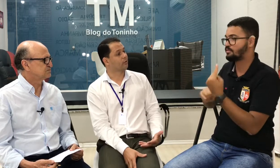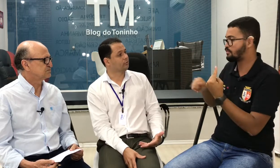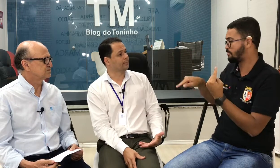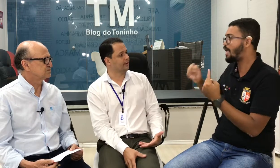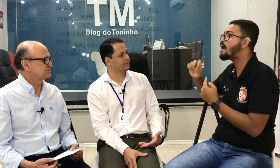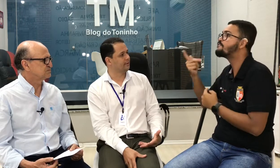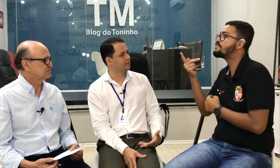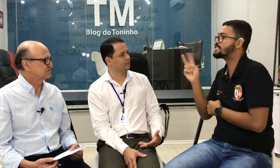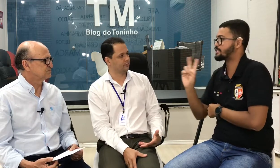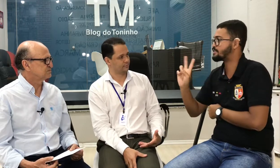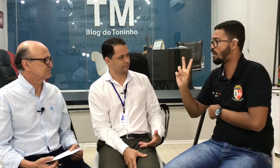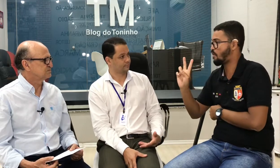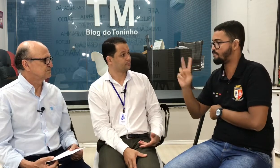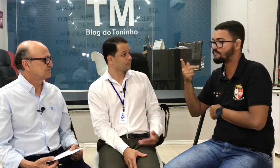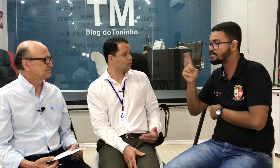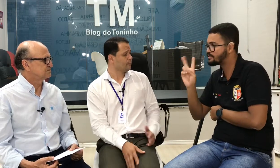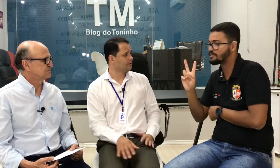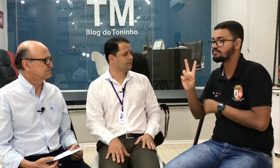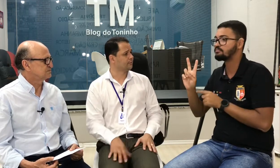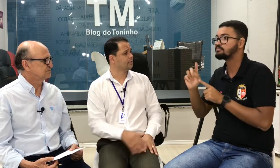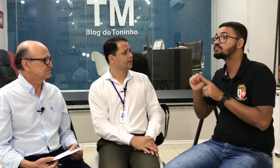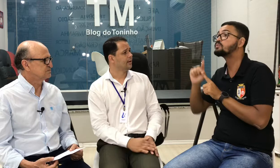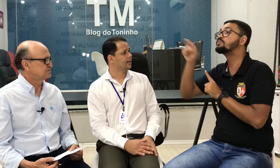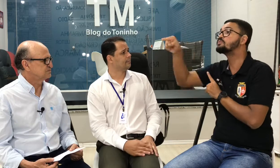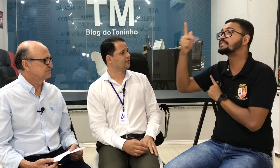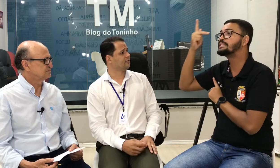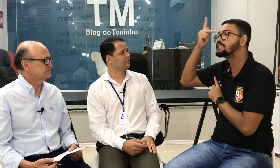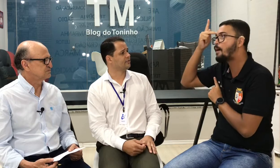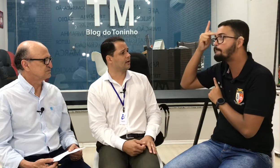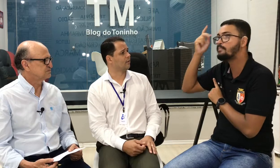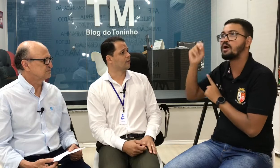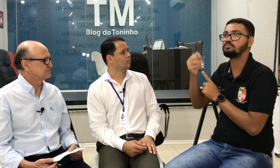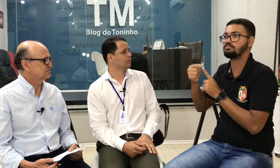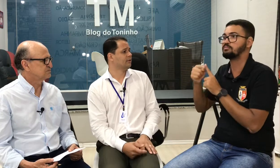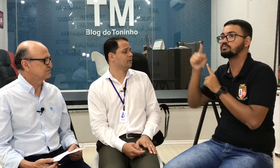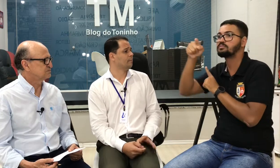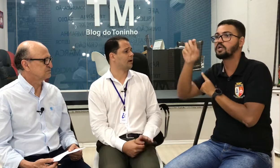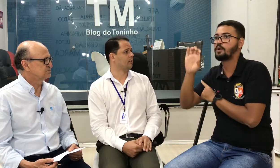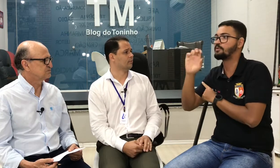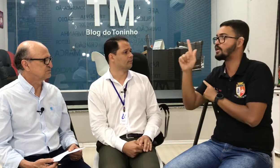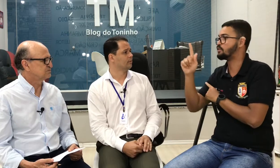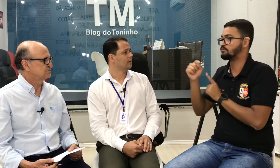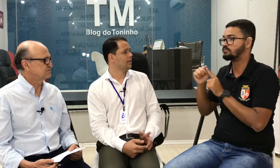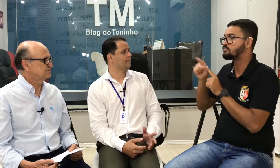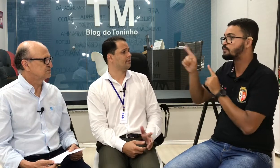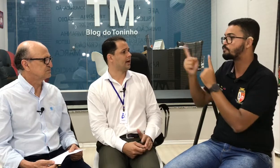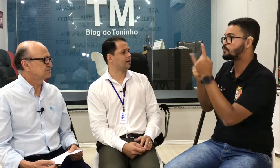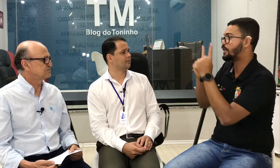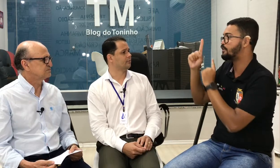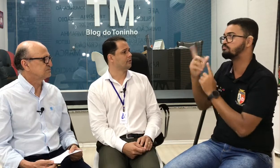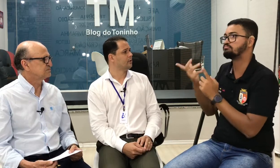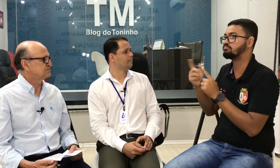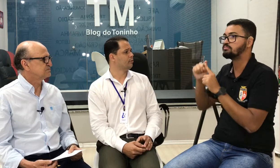para receber isso. Por exemplo, em Presidente de Venceslau, outro em São Paulo, em Epitácio, em